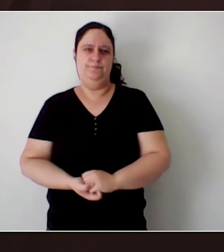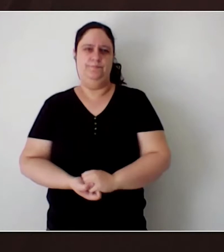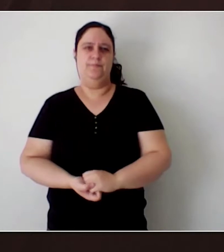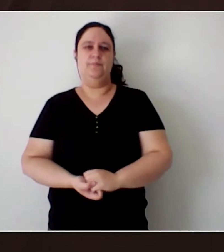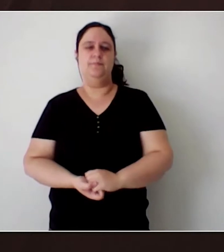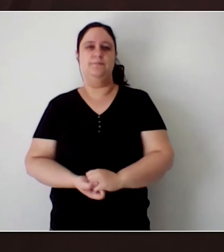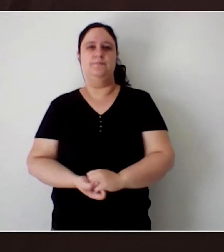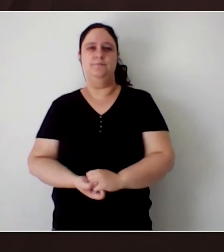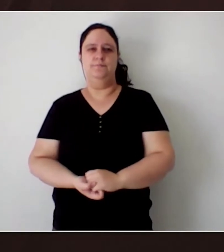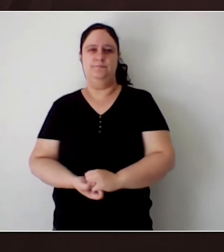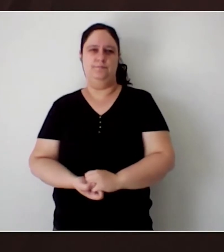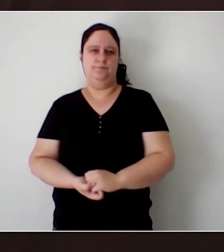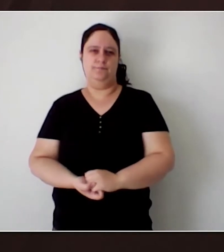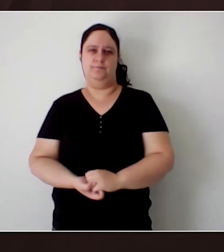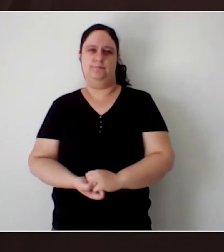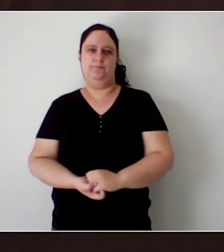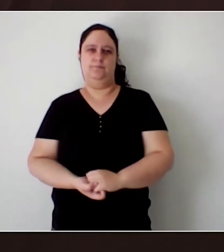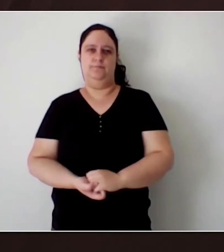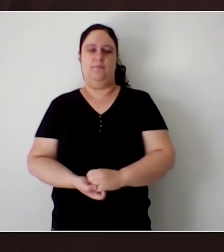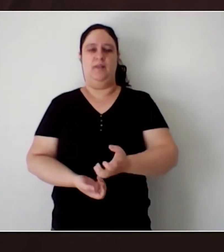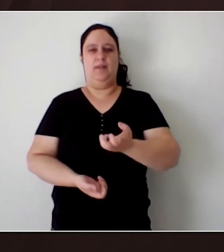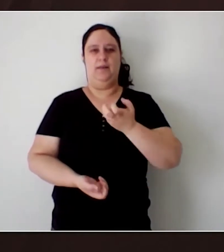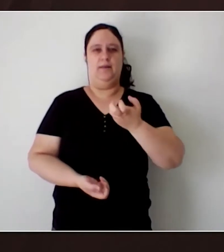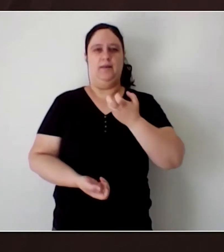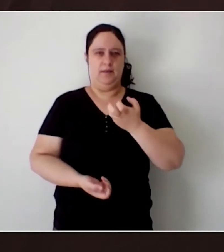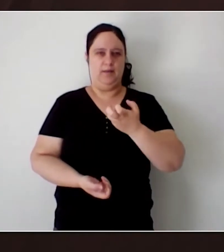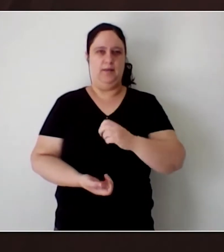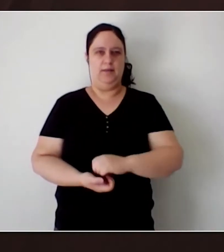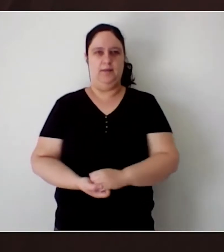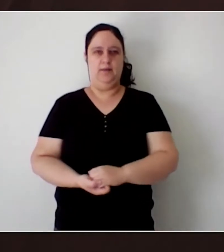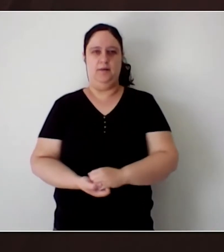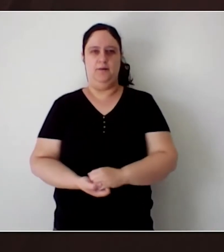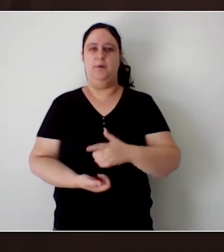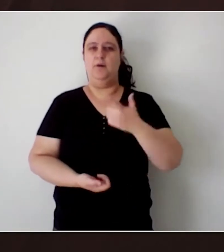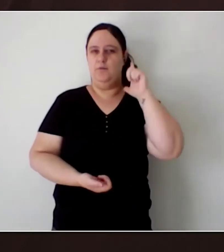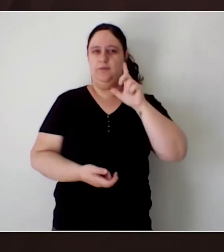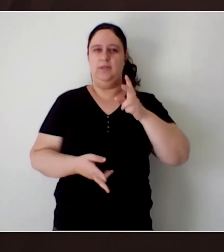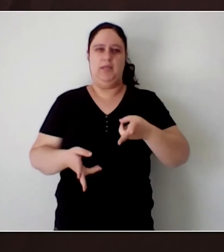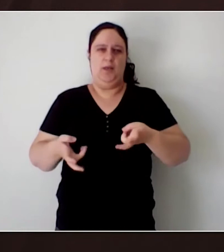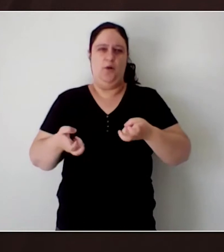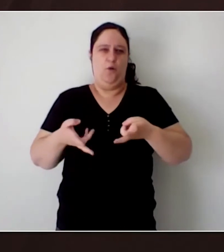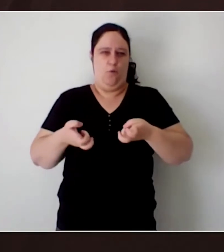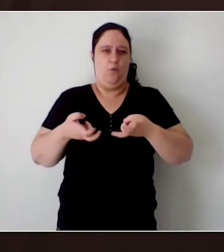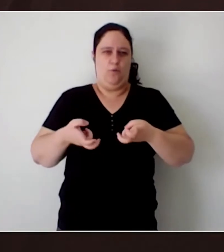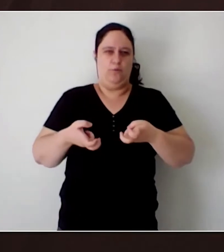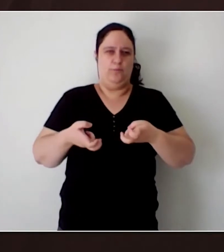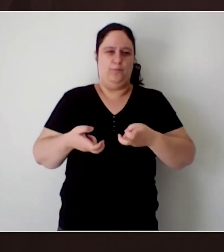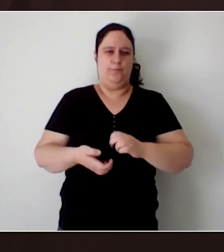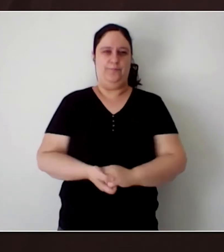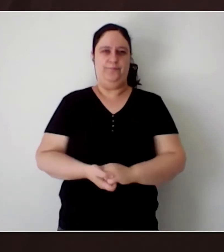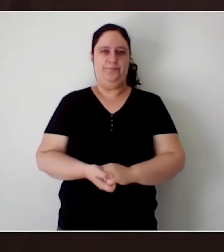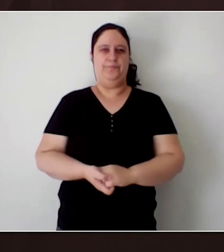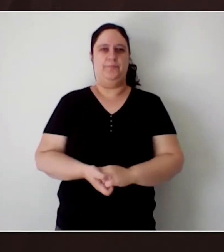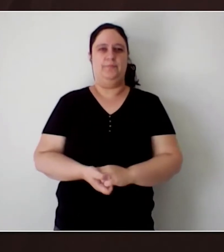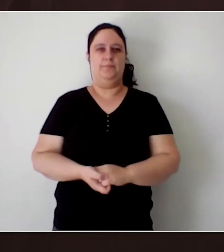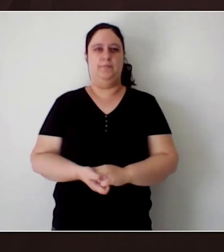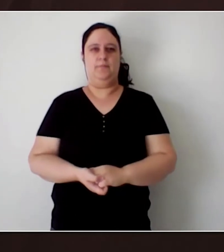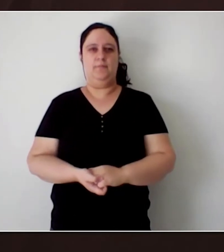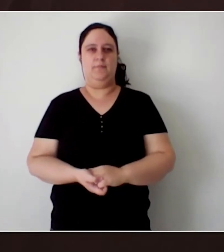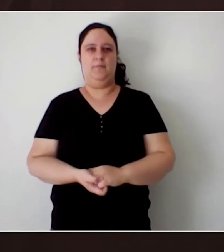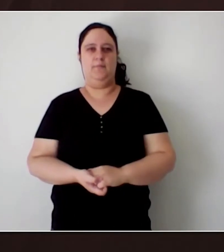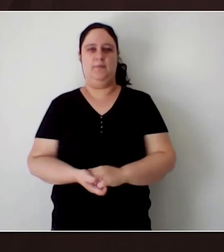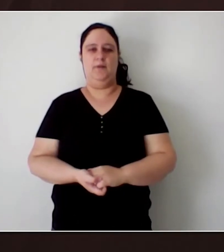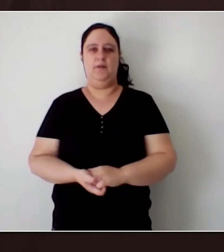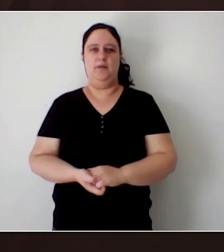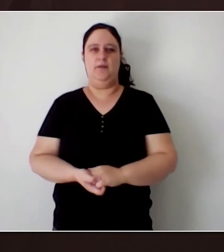para danificar o campo alheio, para ele poder ganhar, ter mais lucro. Ele planta o trigo e ele vai de noite e planta